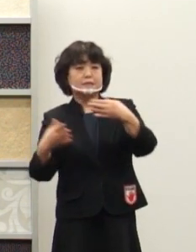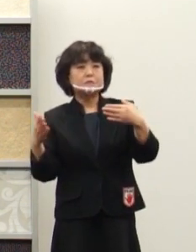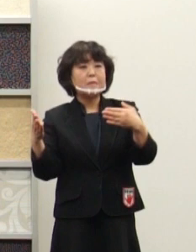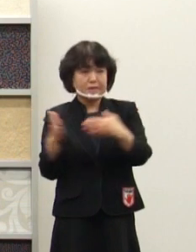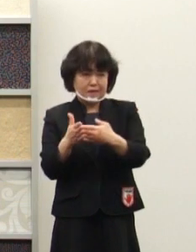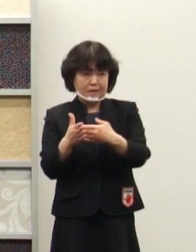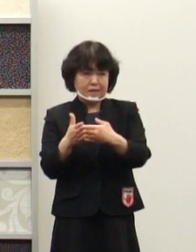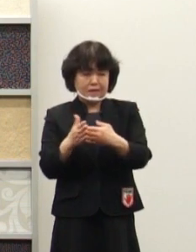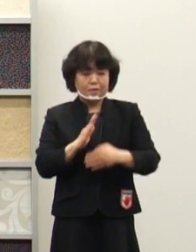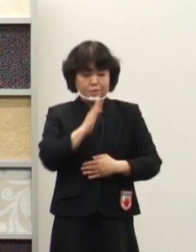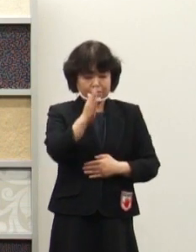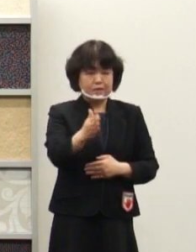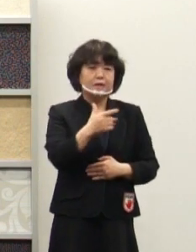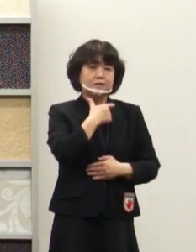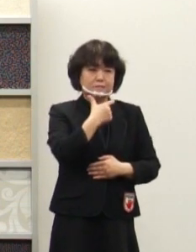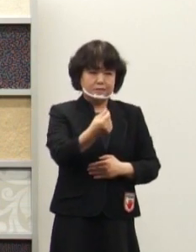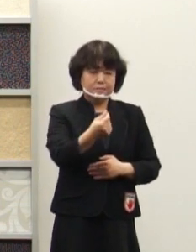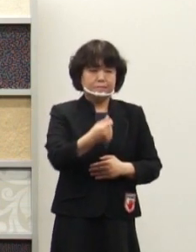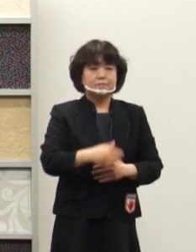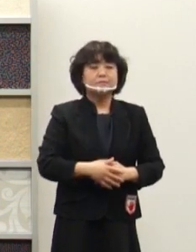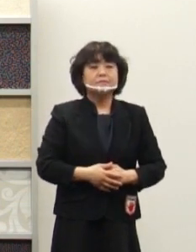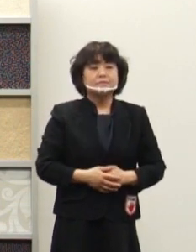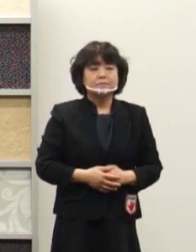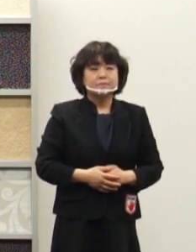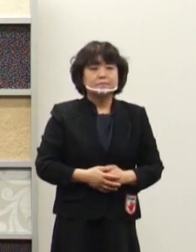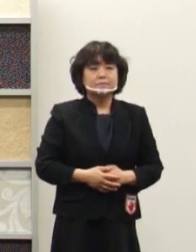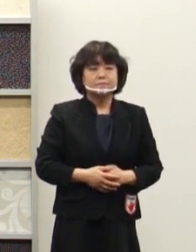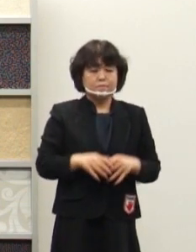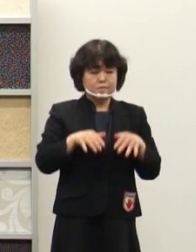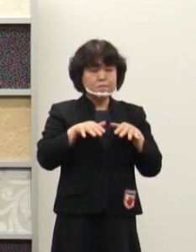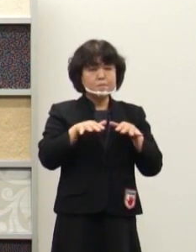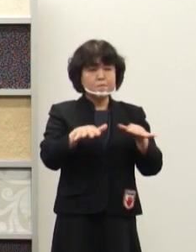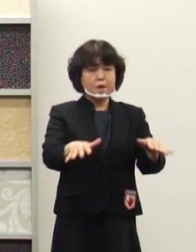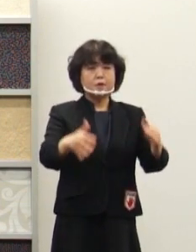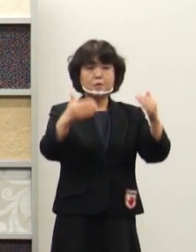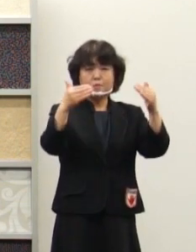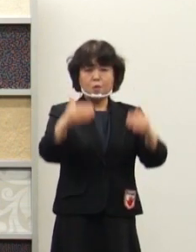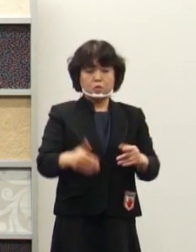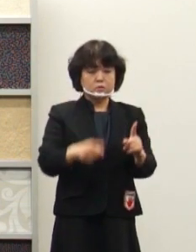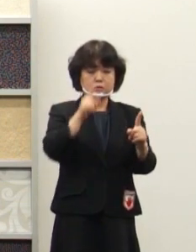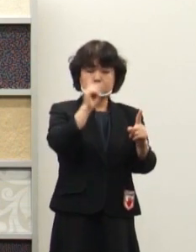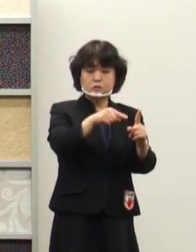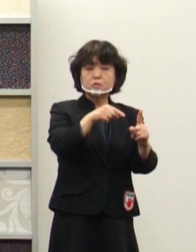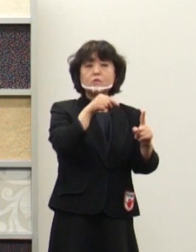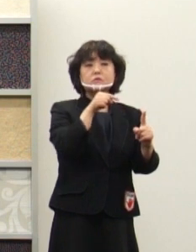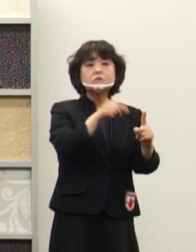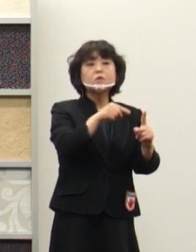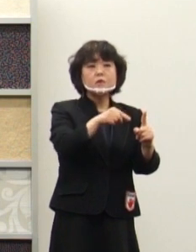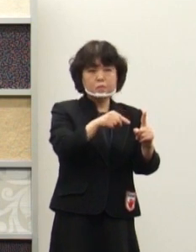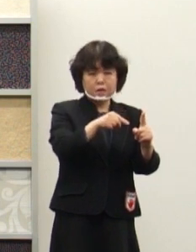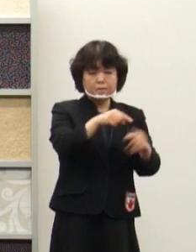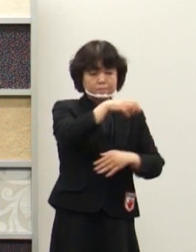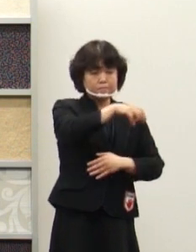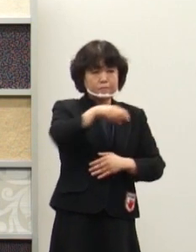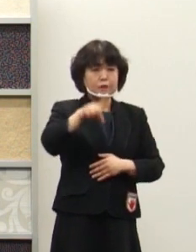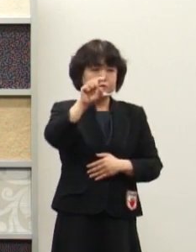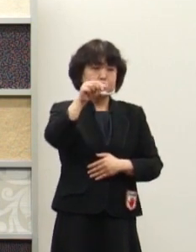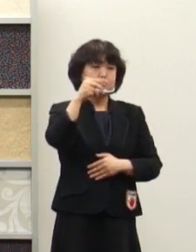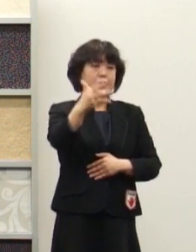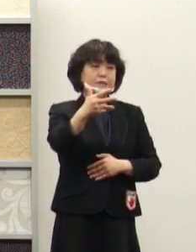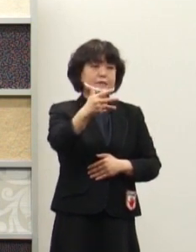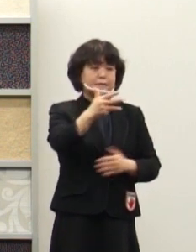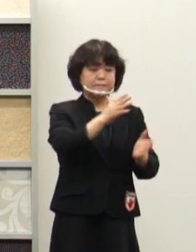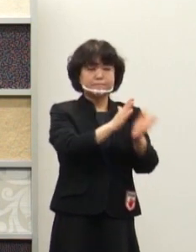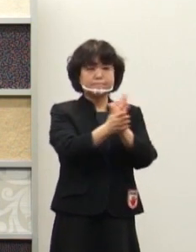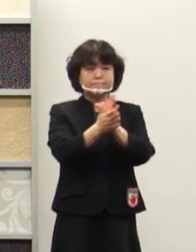います。なおです、まん延防止等重点措置が18都道府県におきまして、 今月21